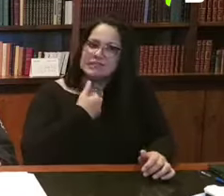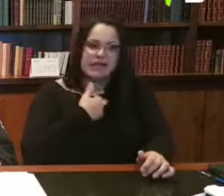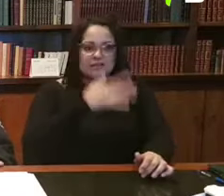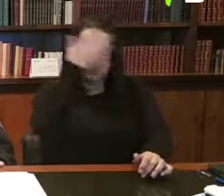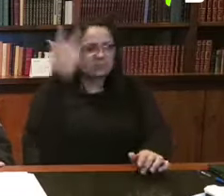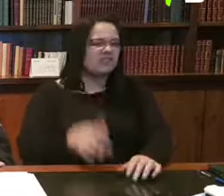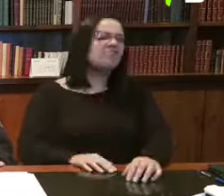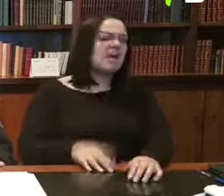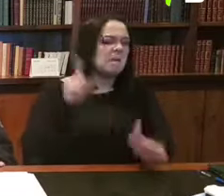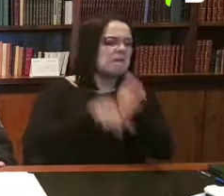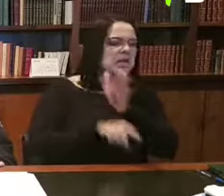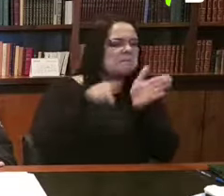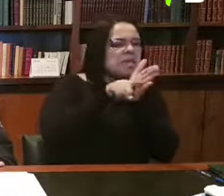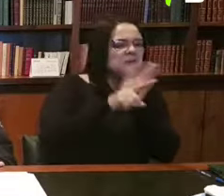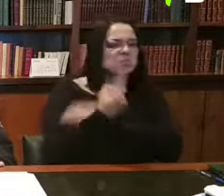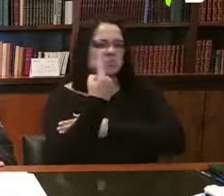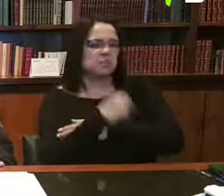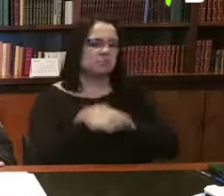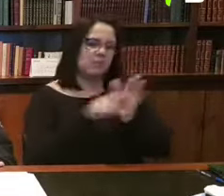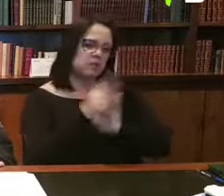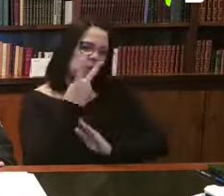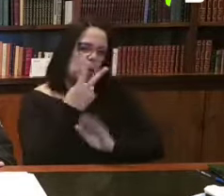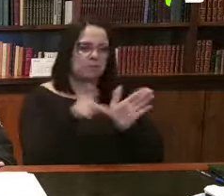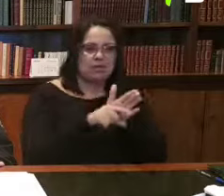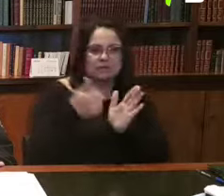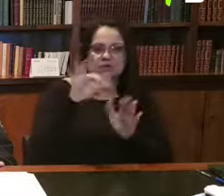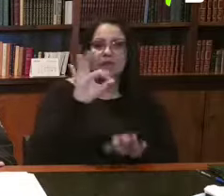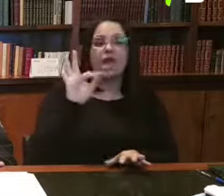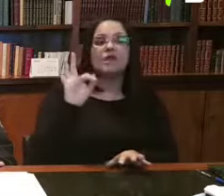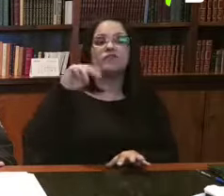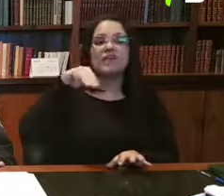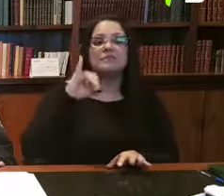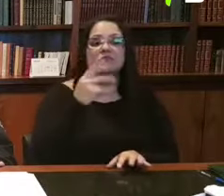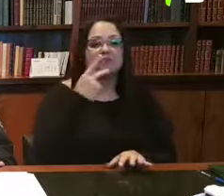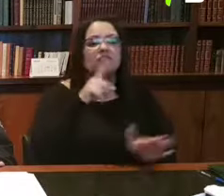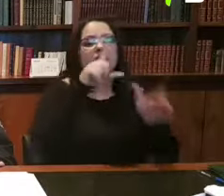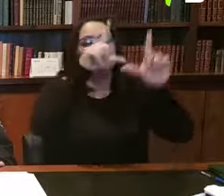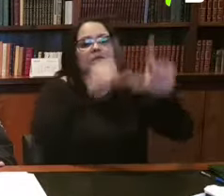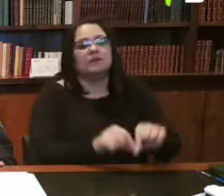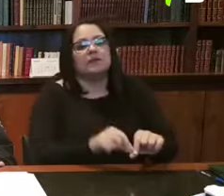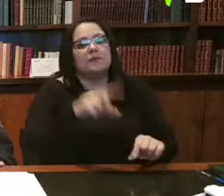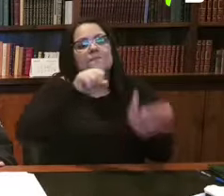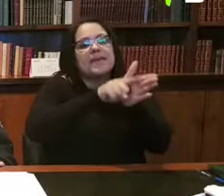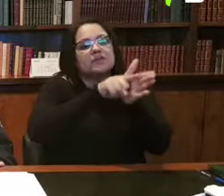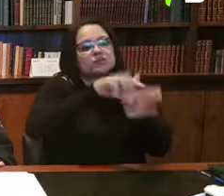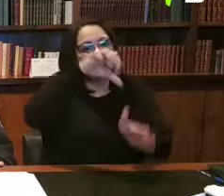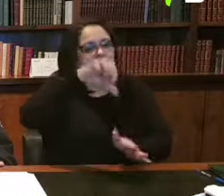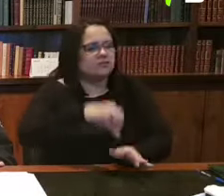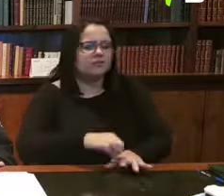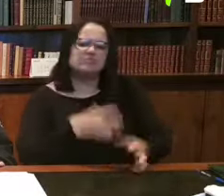começaram a chutar -1 -2 -4 menos dez a previsão do fmi por exemplo é menos nove eu acho que eles vão errar